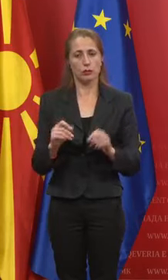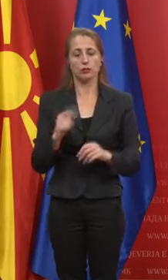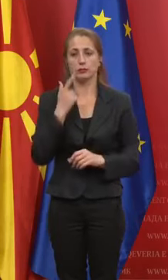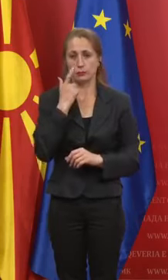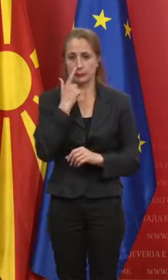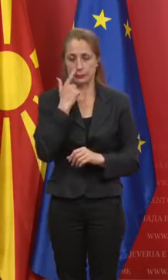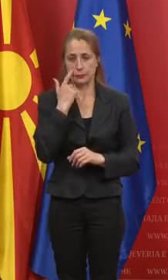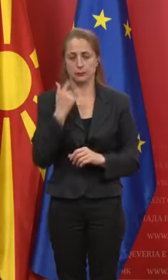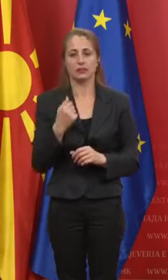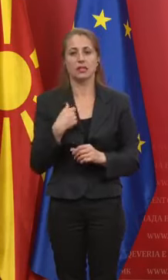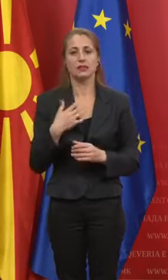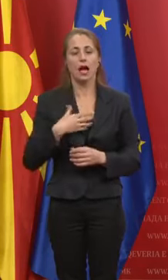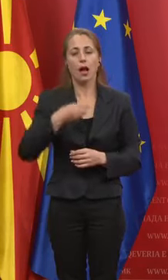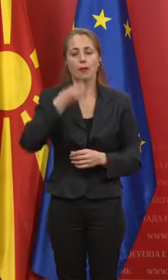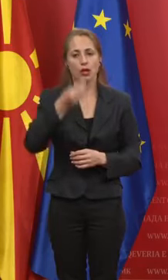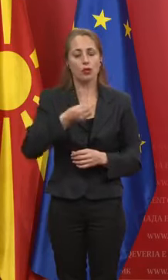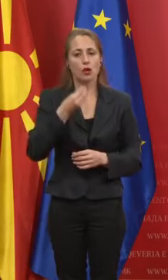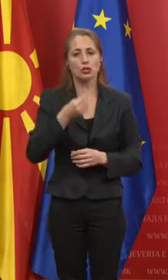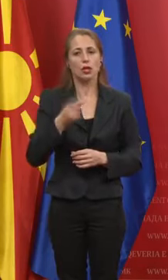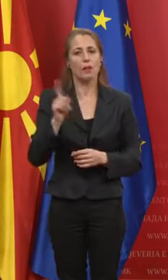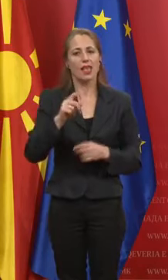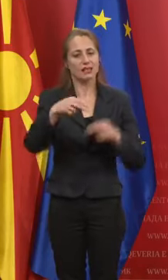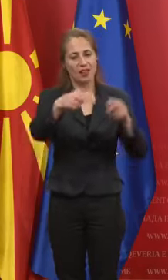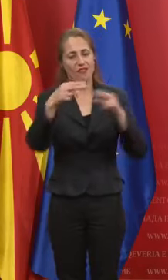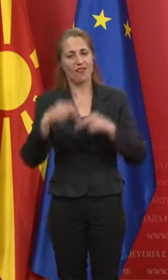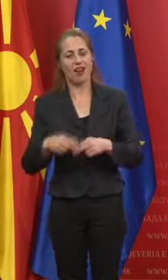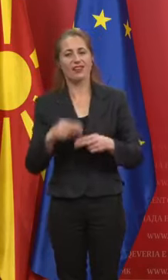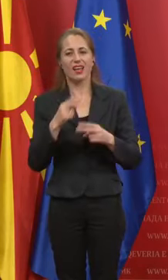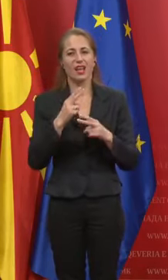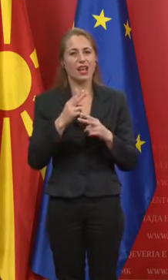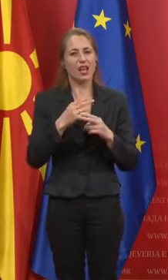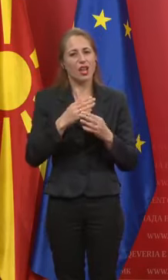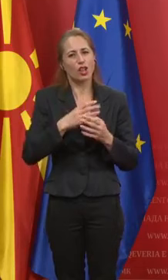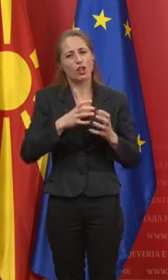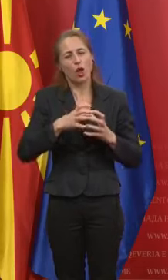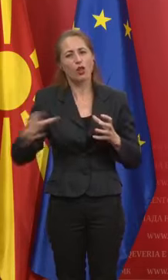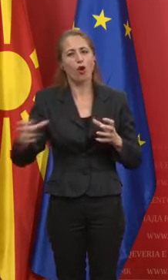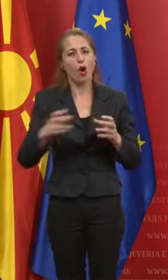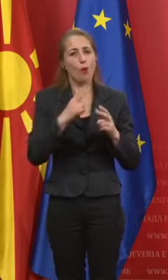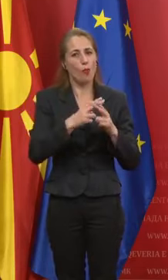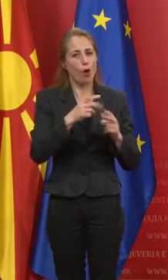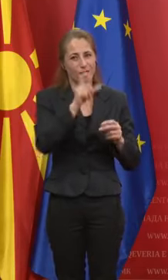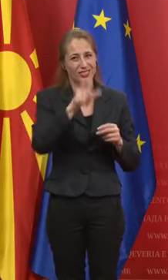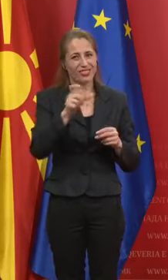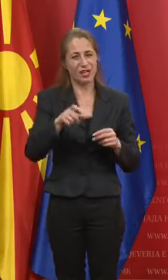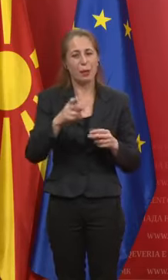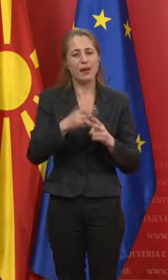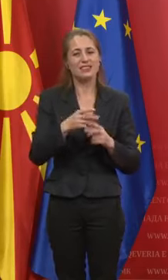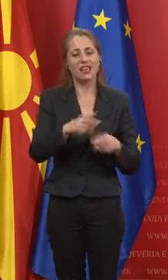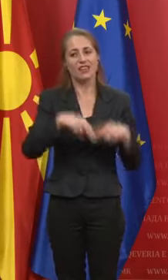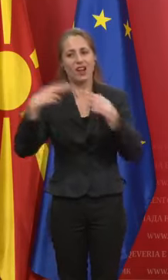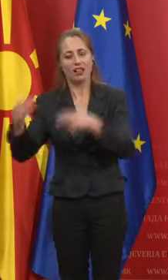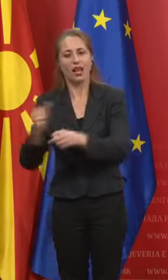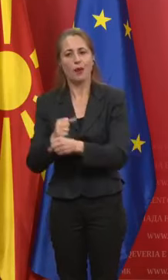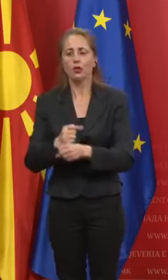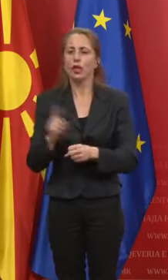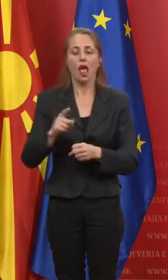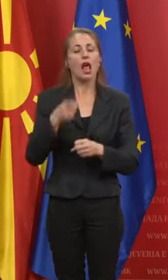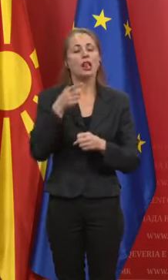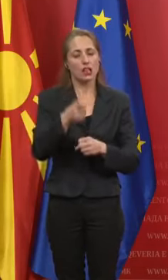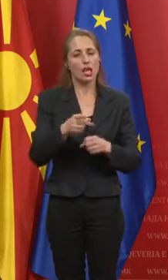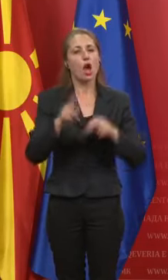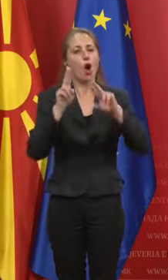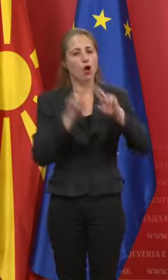да укажам на тоа дека не се враќаат хроничните болни на работа, туку остануваат дома